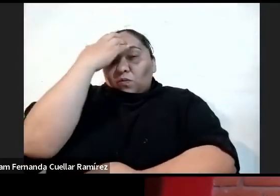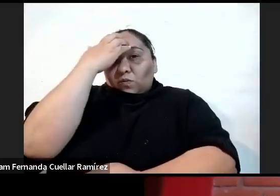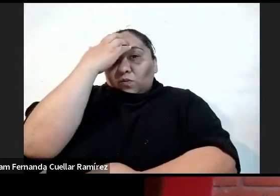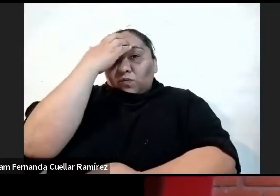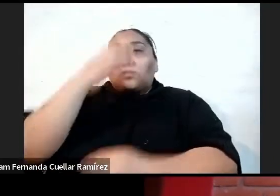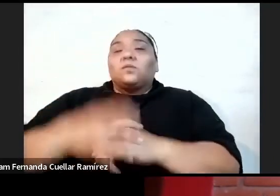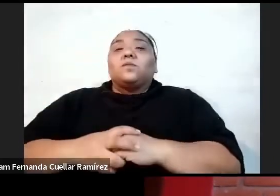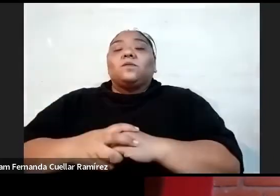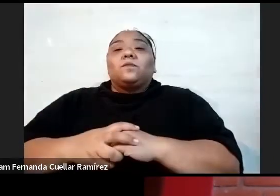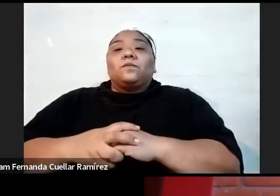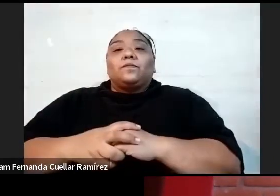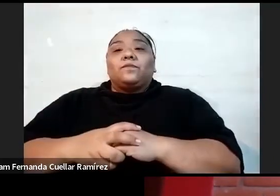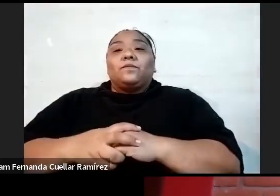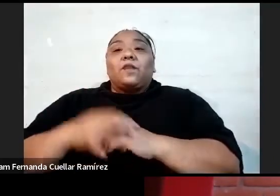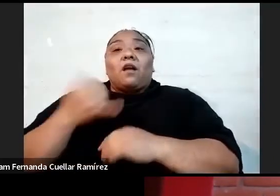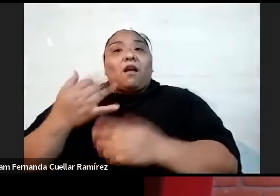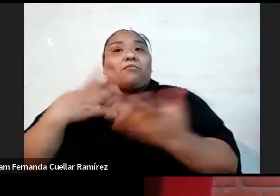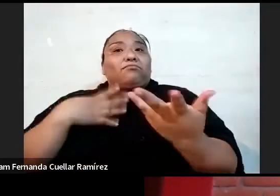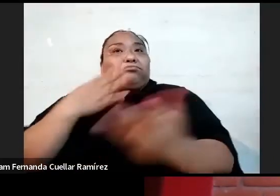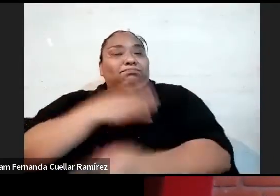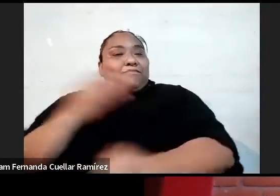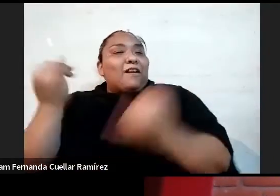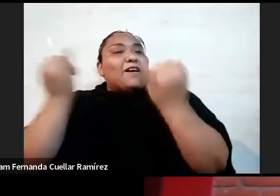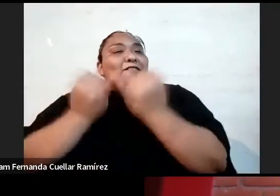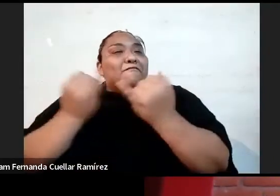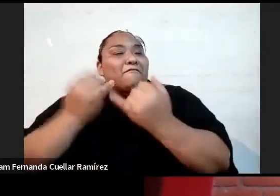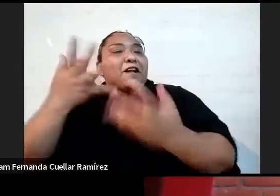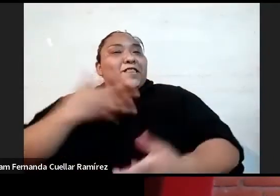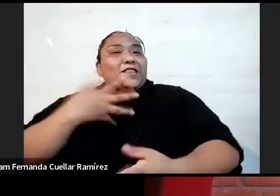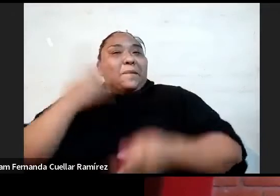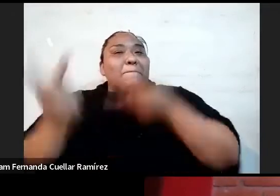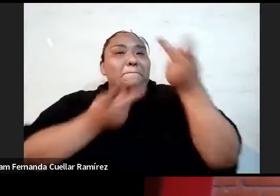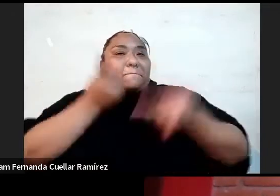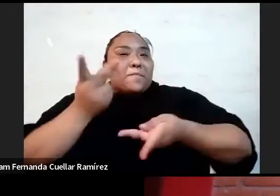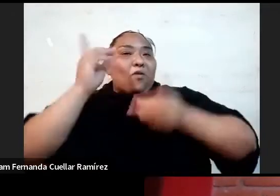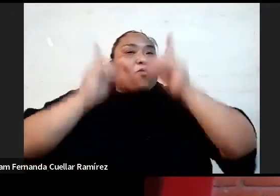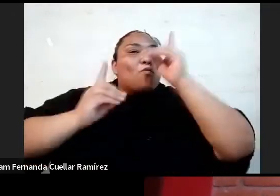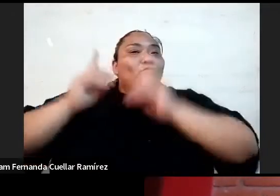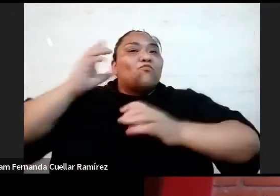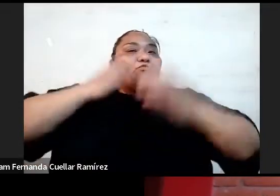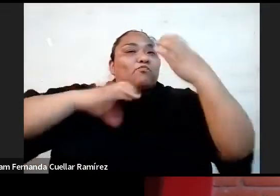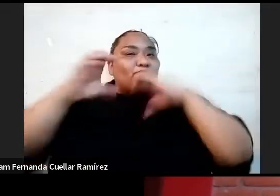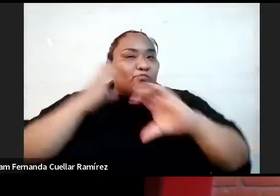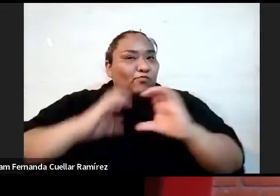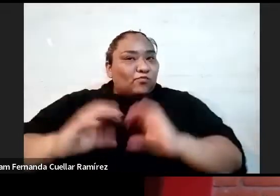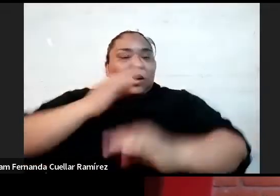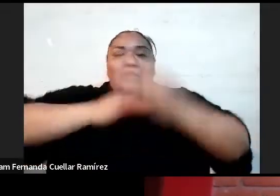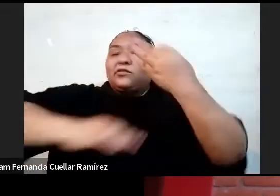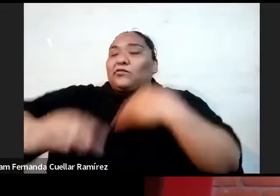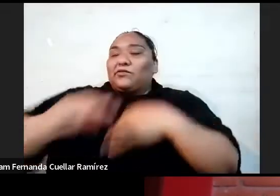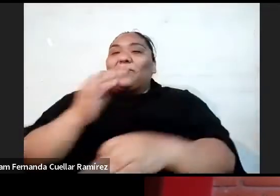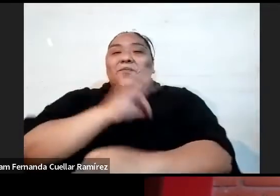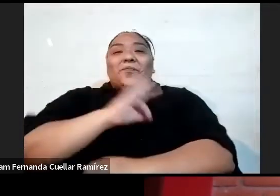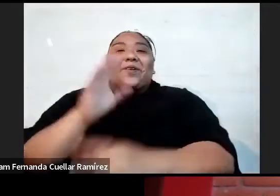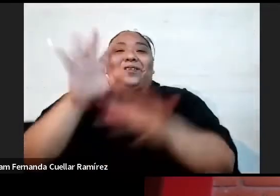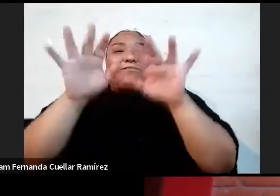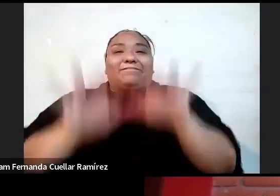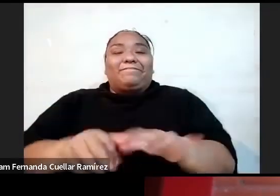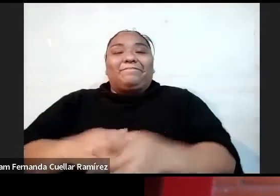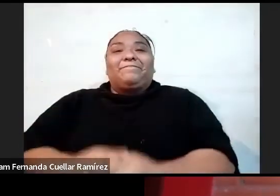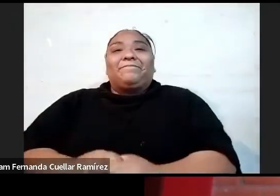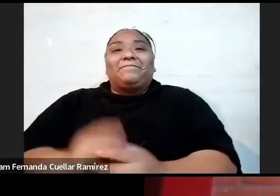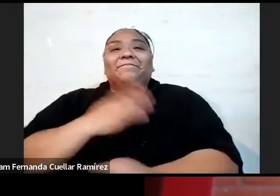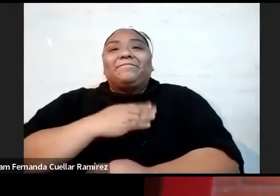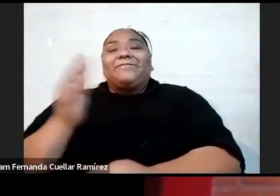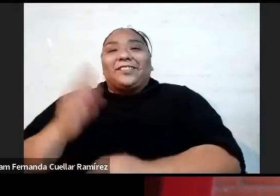pues bueno, también si tienen alguna pregunta, alguna duda, comentario, pues se lo puedan dejar en el chat. Entonces,